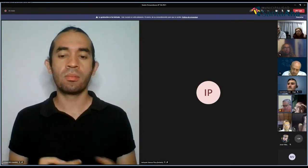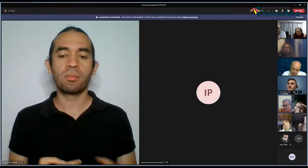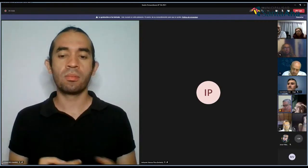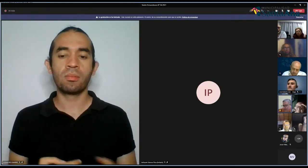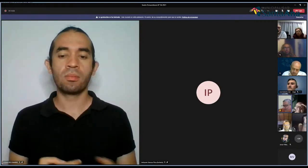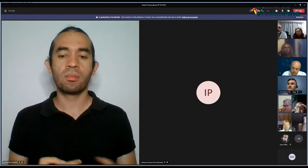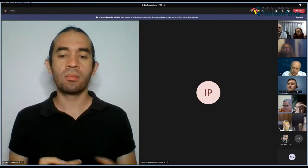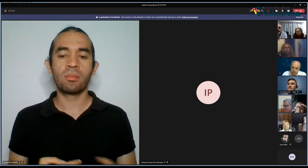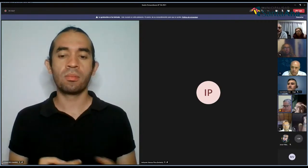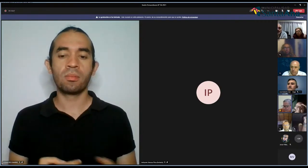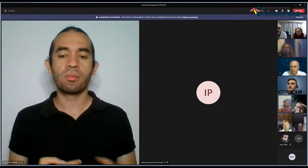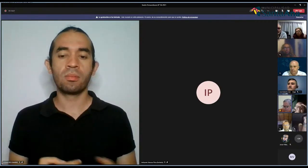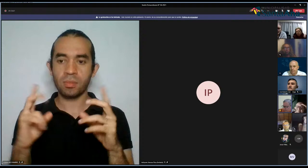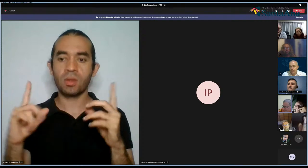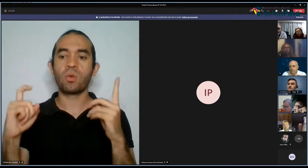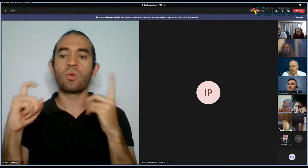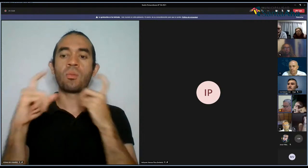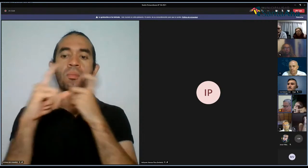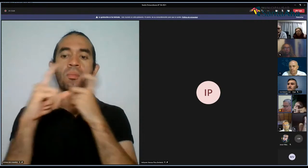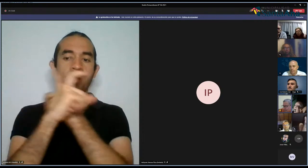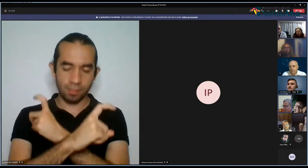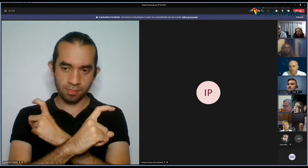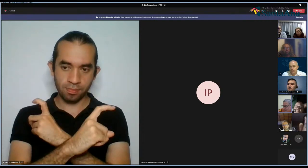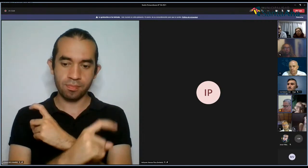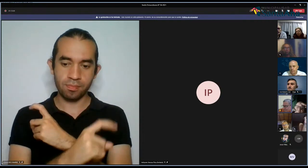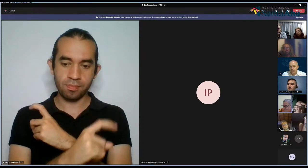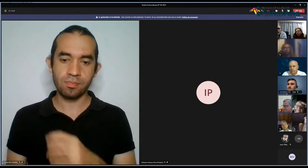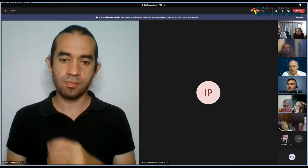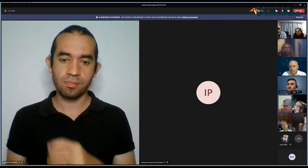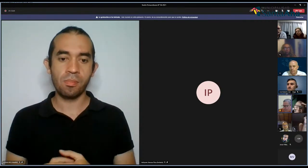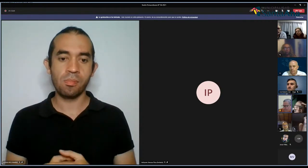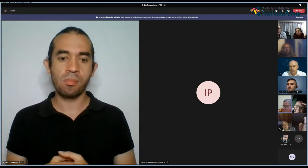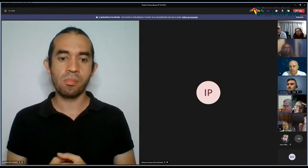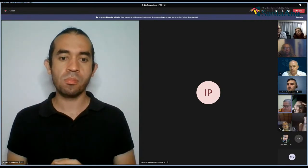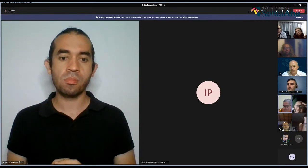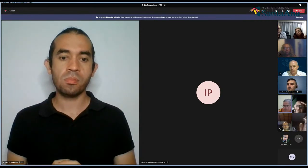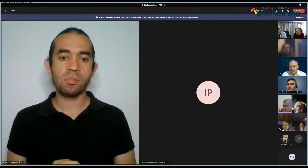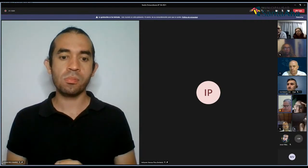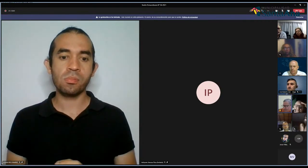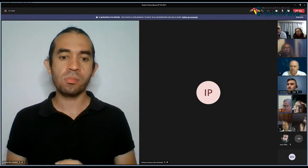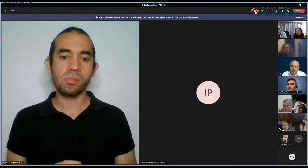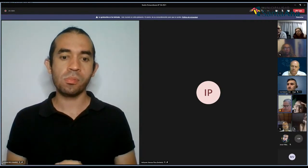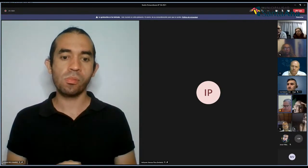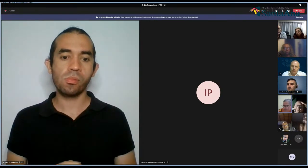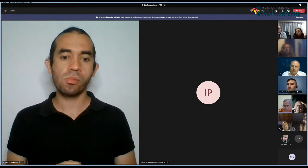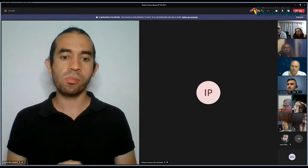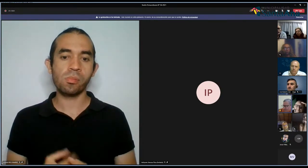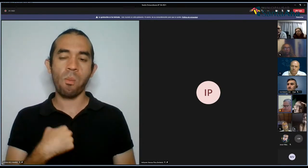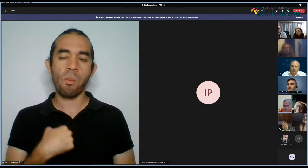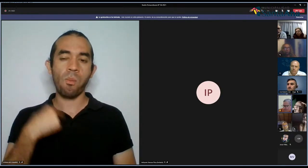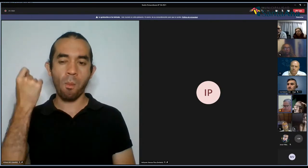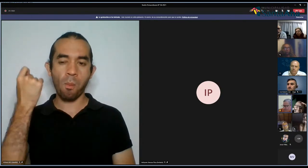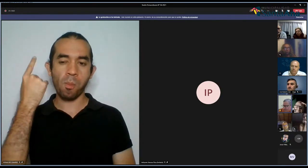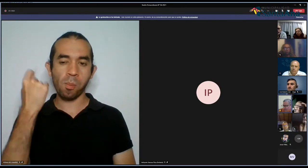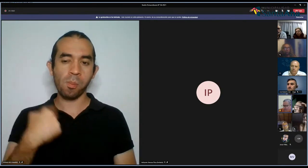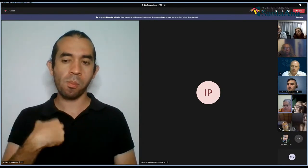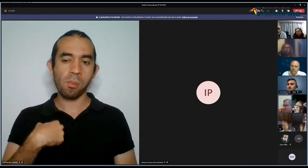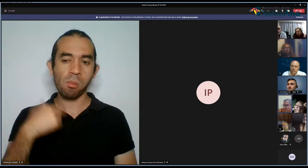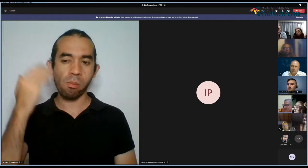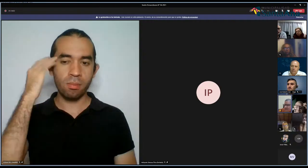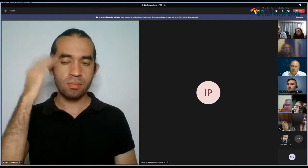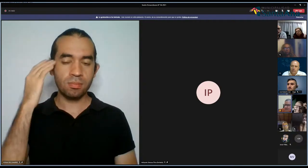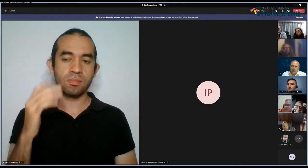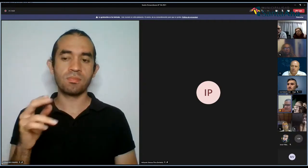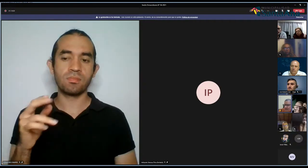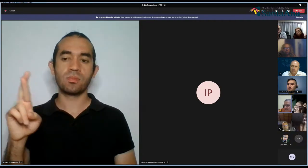complicado d yo yo comprendo y sé que bueno el roberto asistió a la